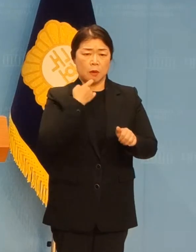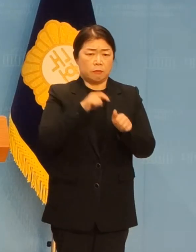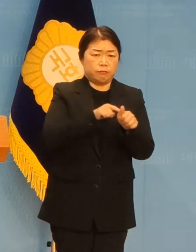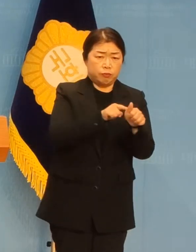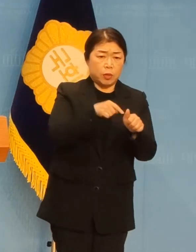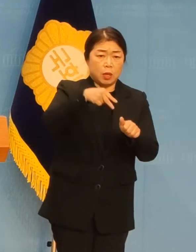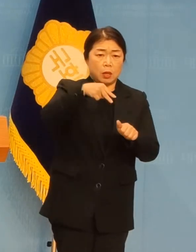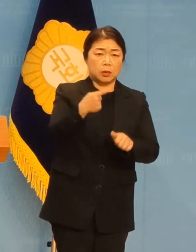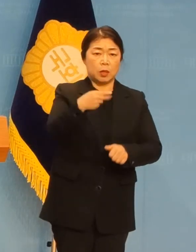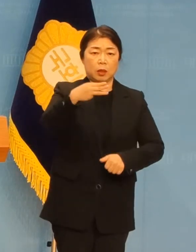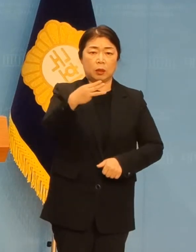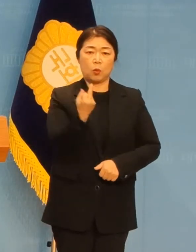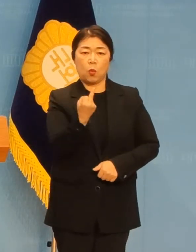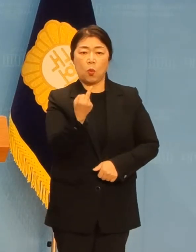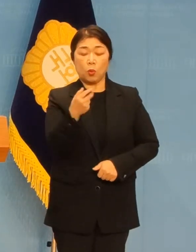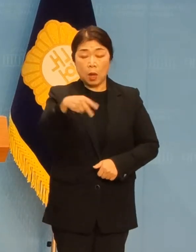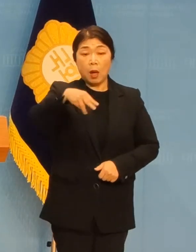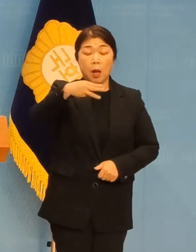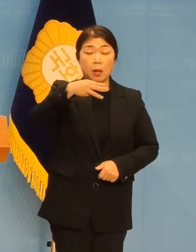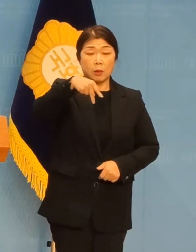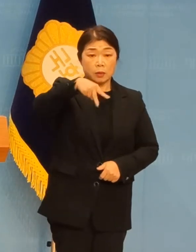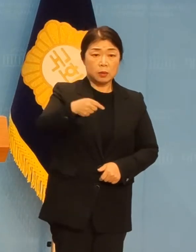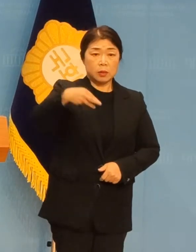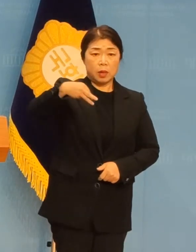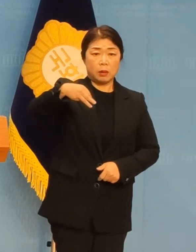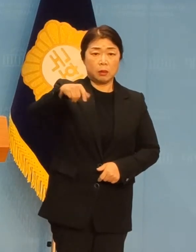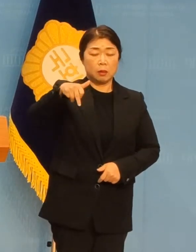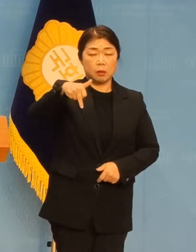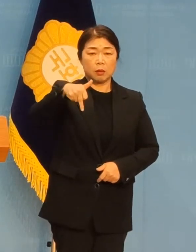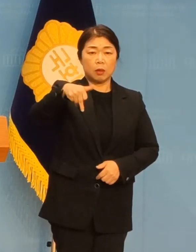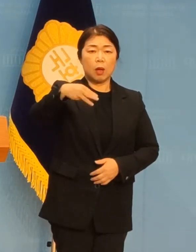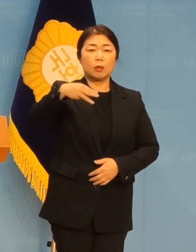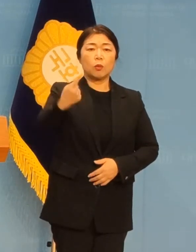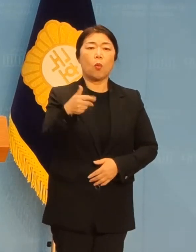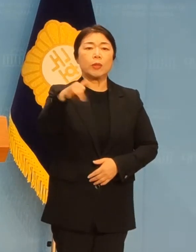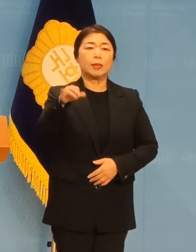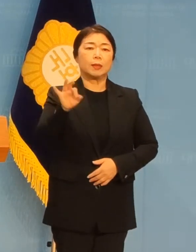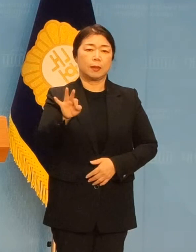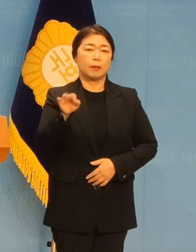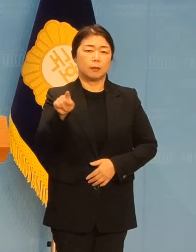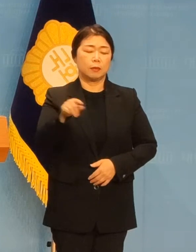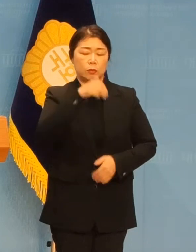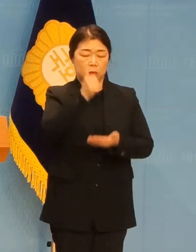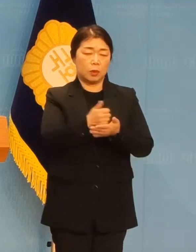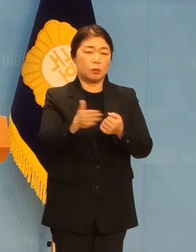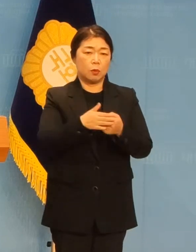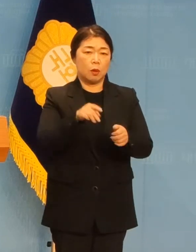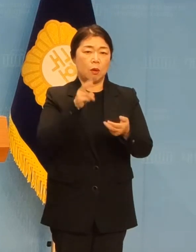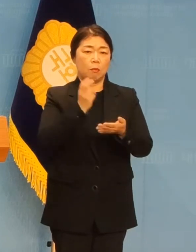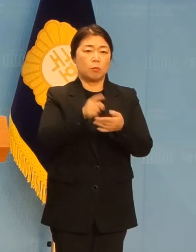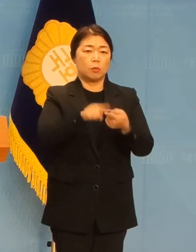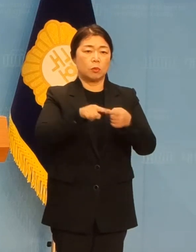범죄로 법적 조치했습니다. 서울 남부지방경찰청